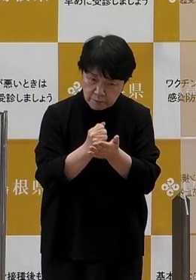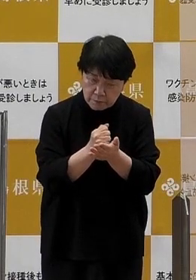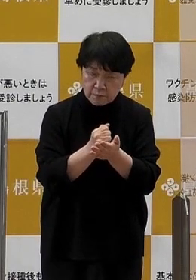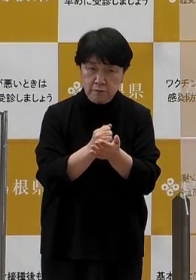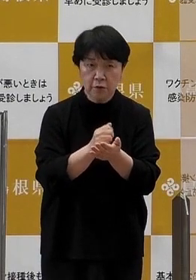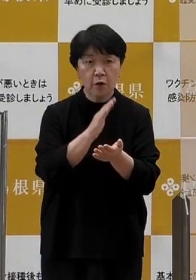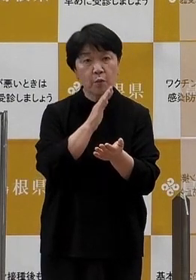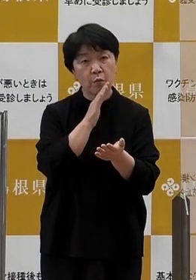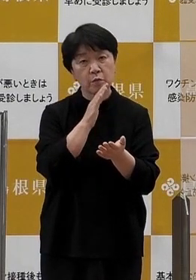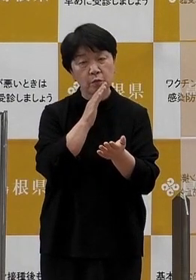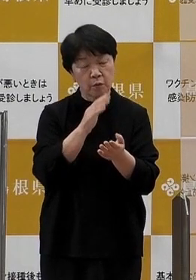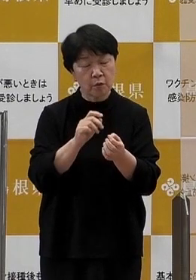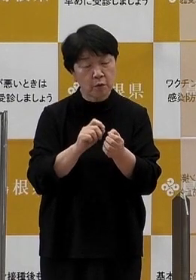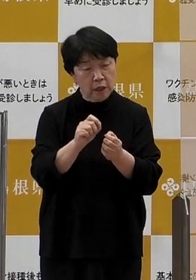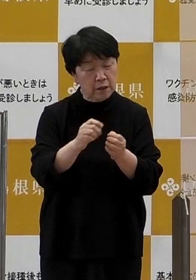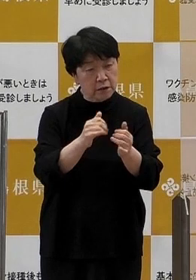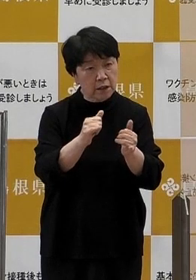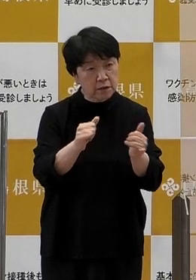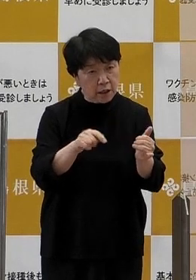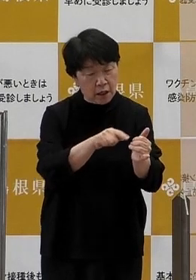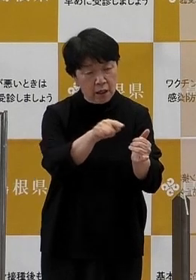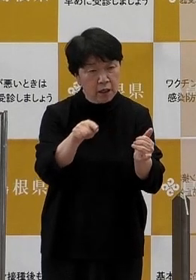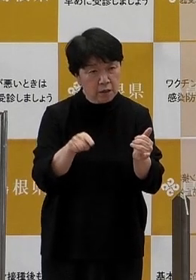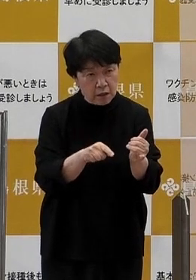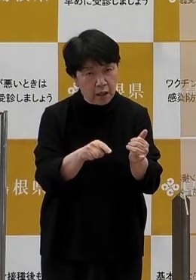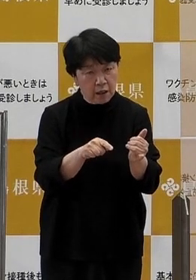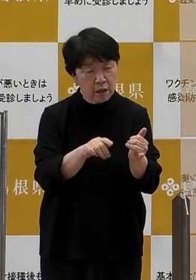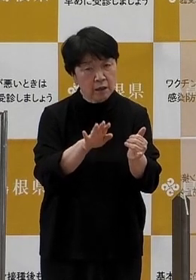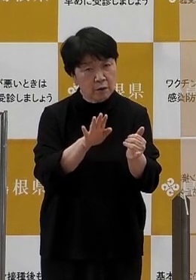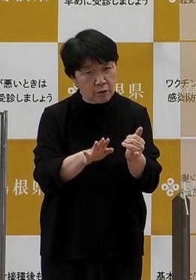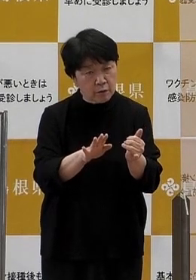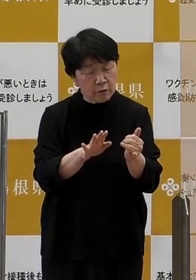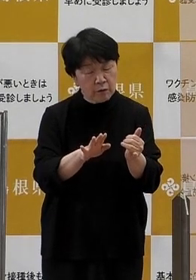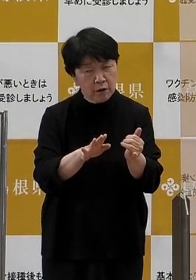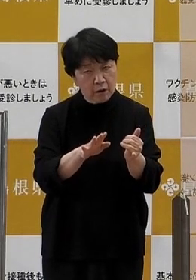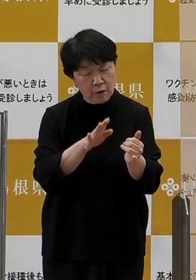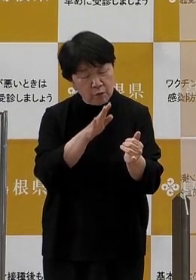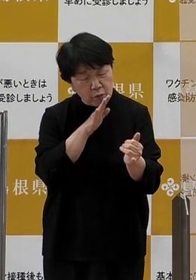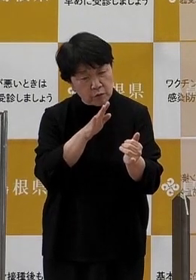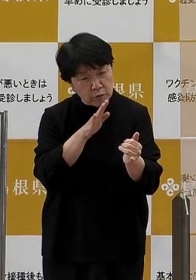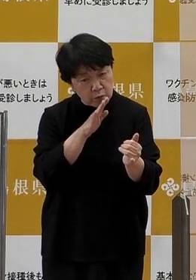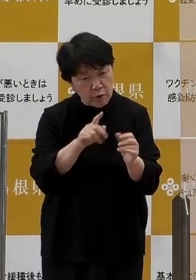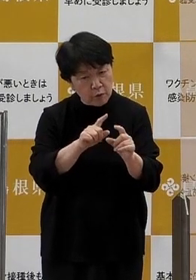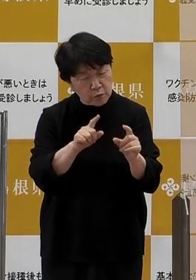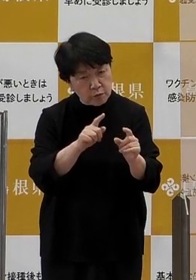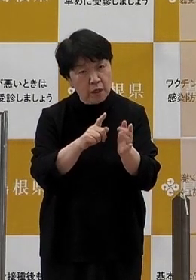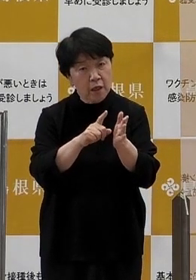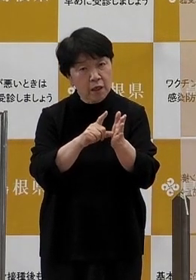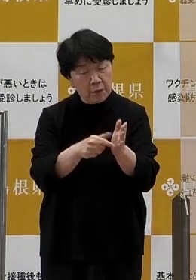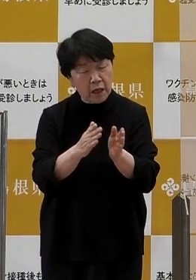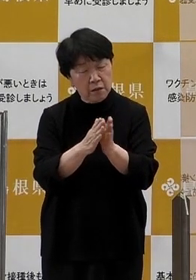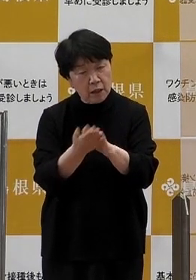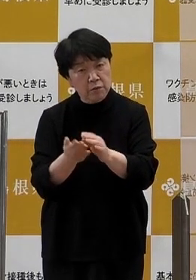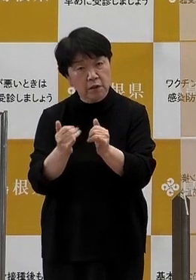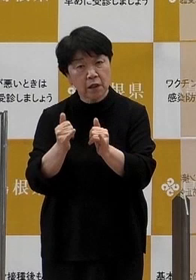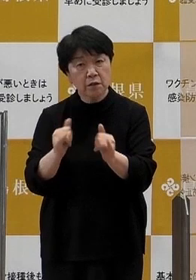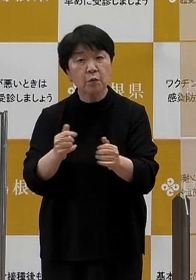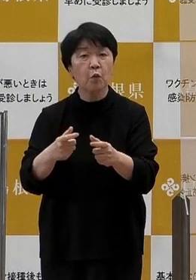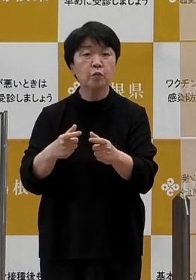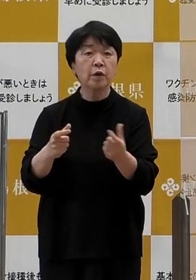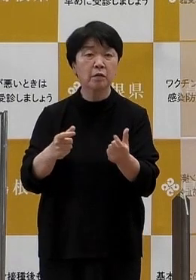を許容して、どう動くかというと、基本的には死者数が増える。で、すいません。